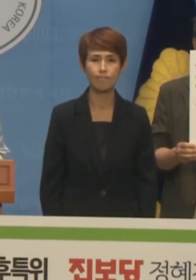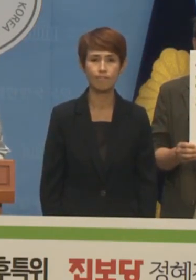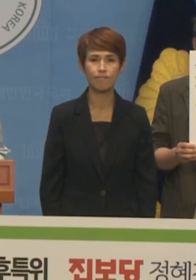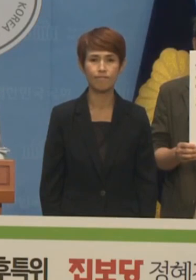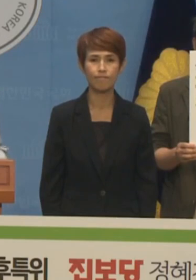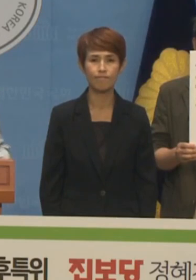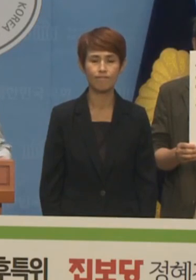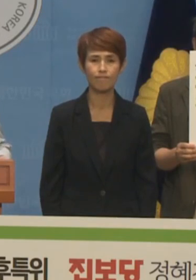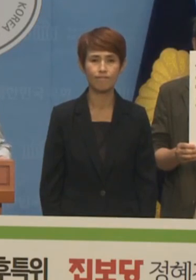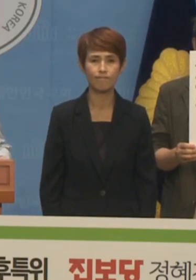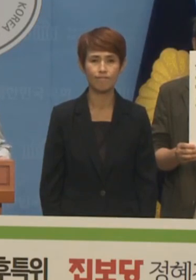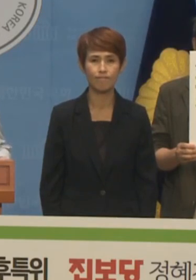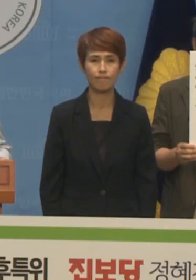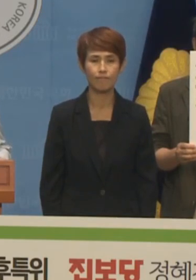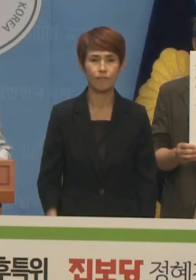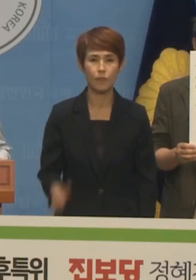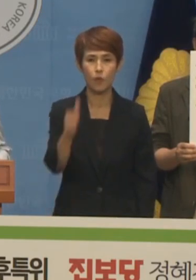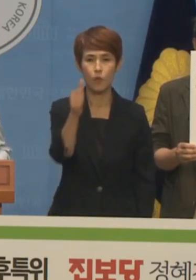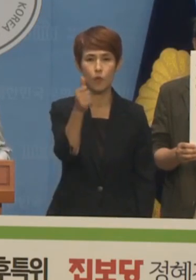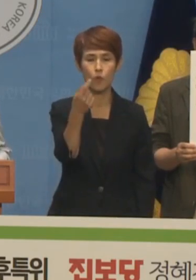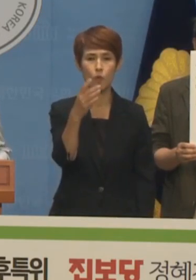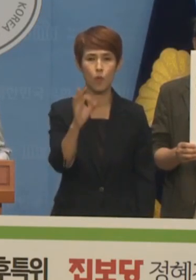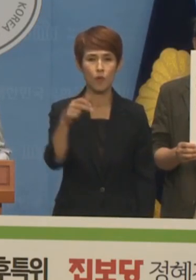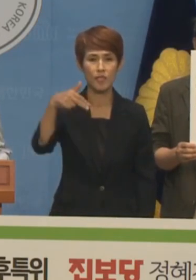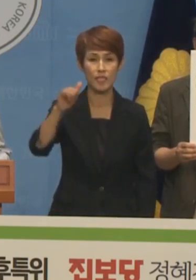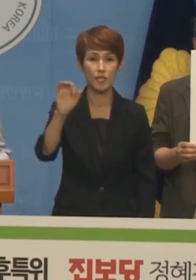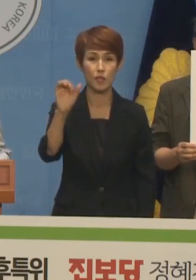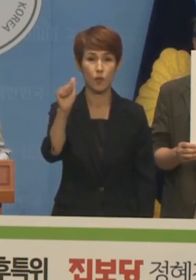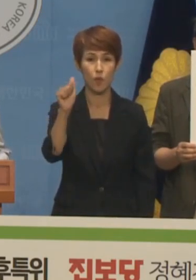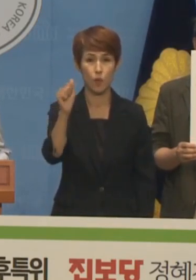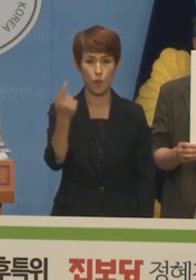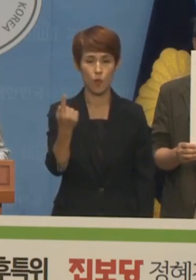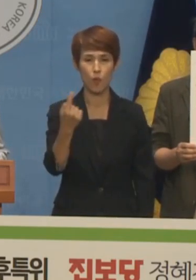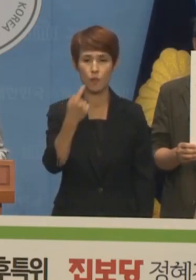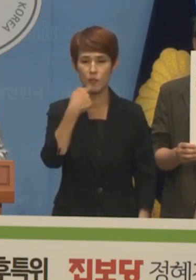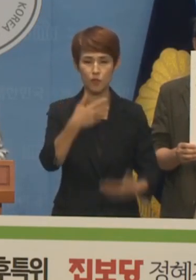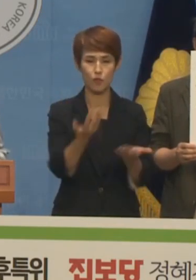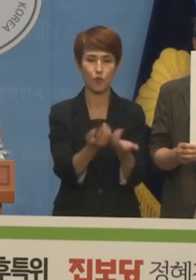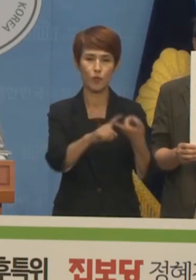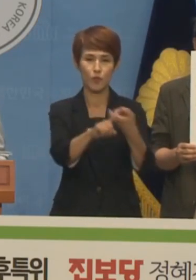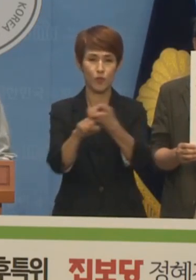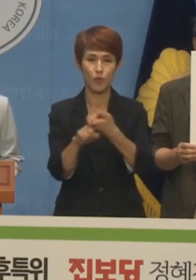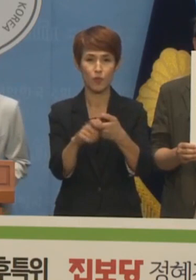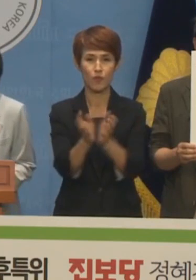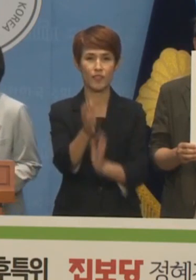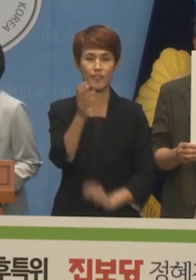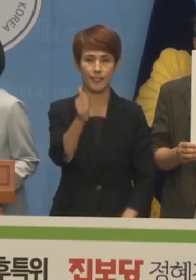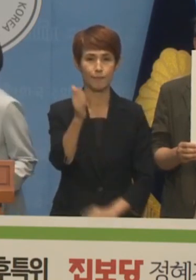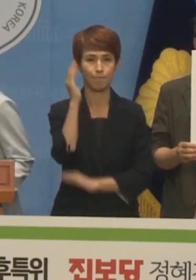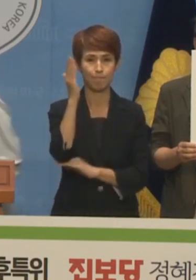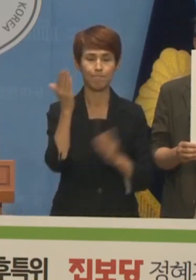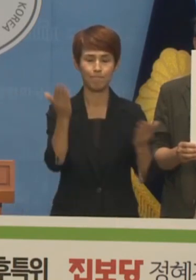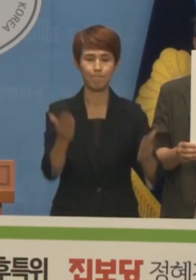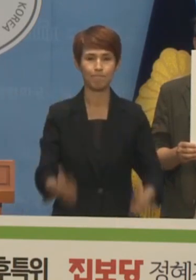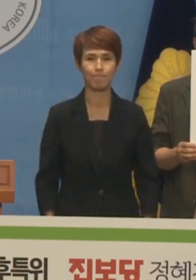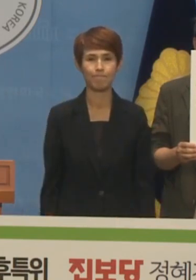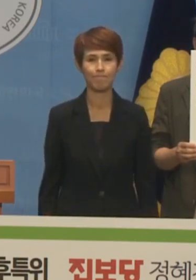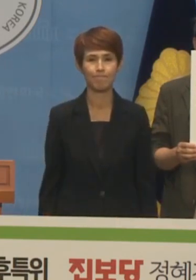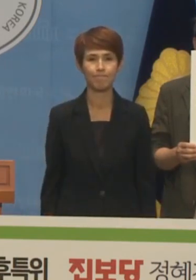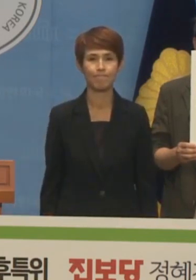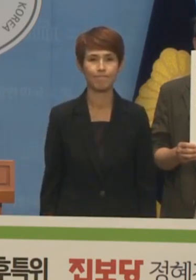예, 마지막 발언입니다. 홍지호 민주노총 부위원장님, 기후특위 위원장님이십니다. 발언 있겠습니다.